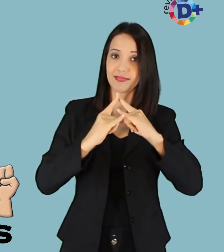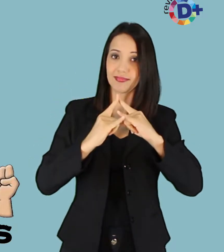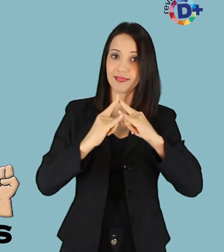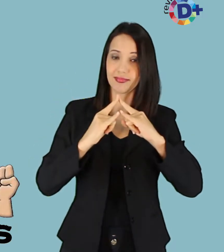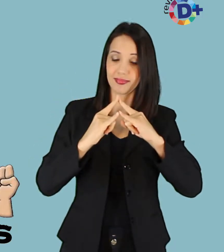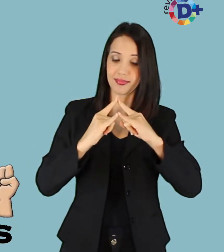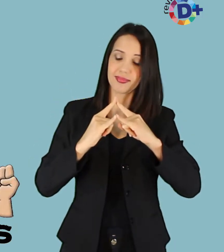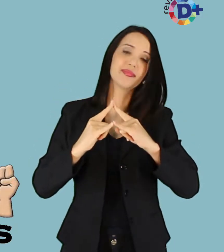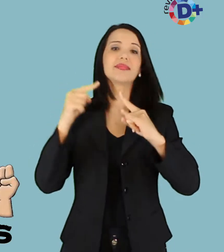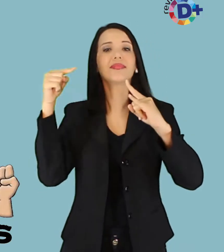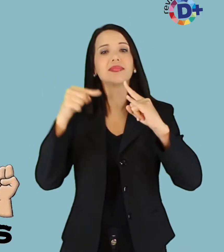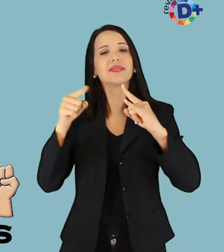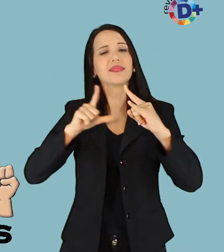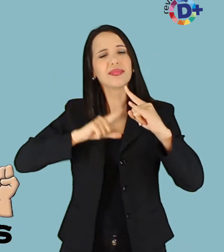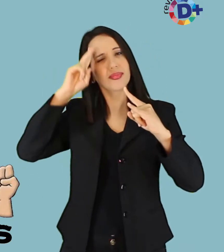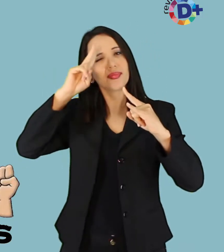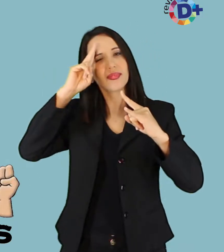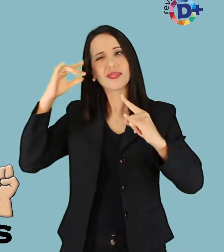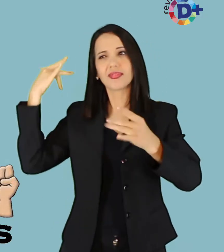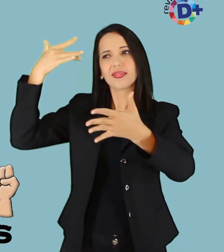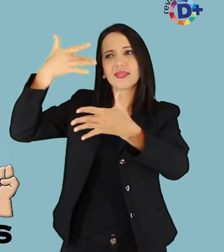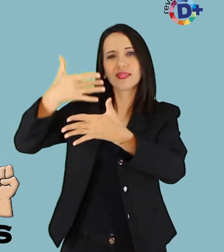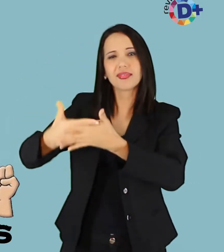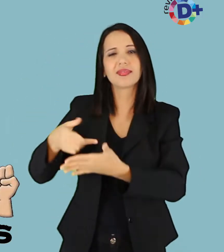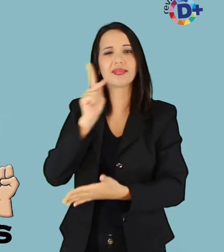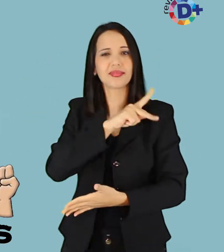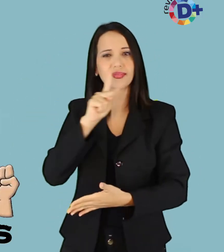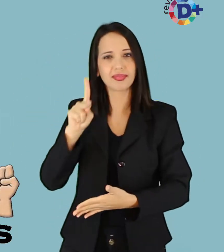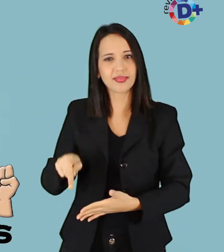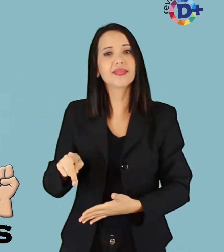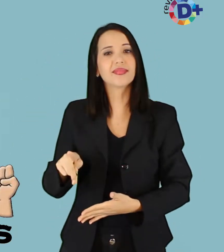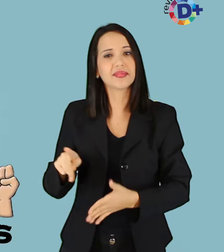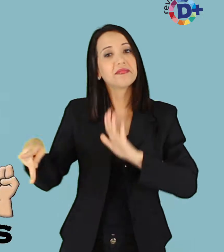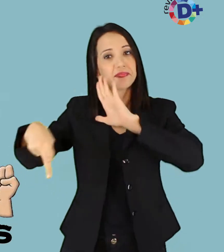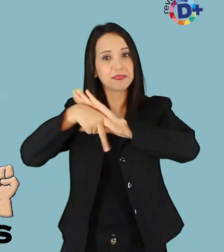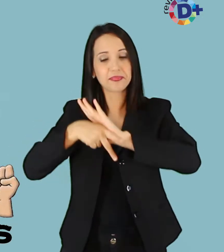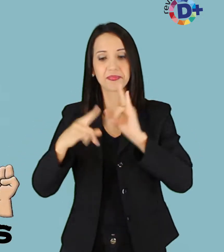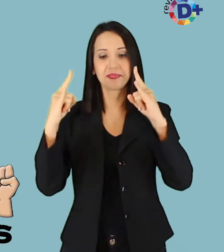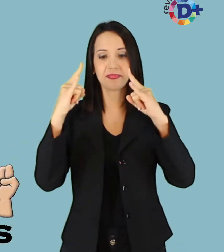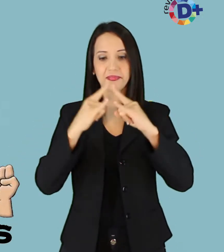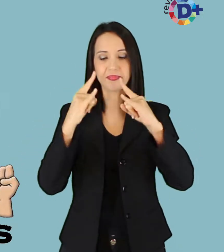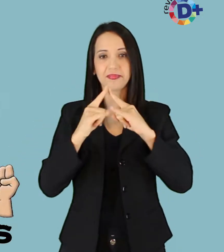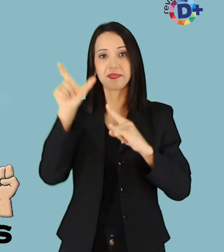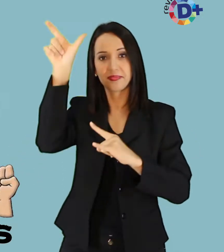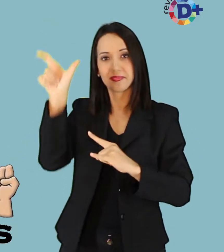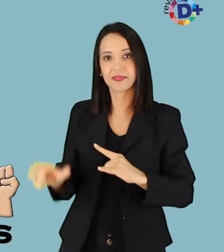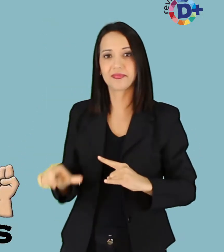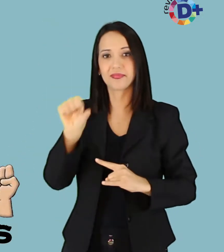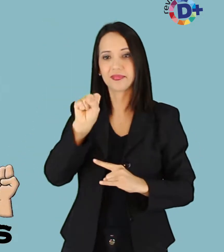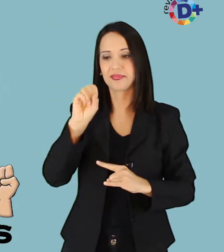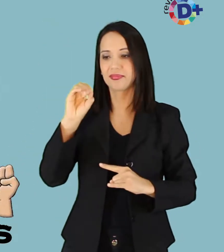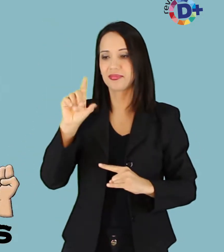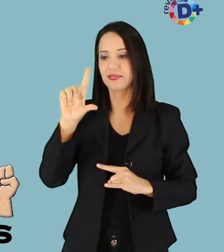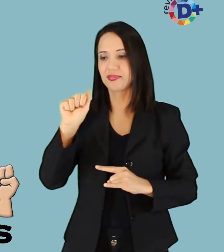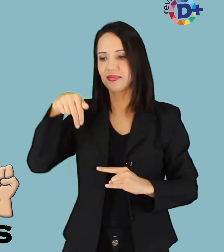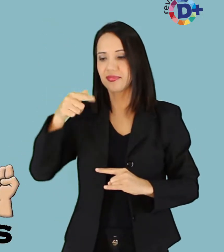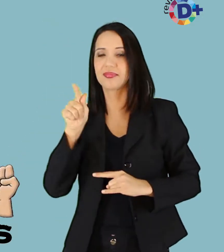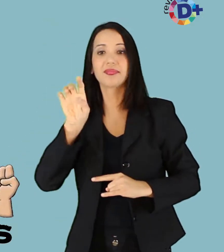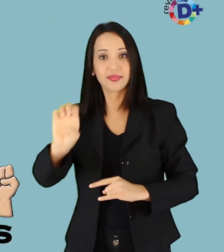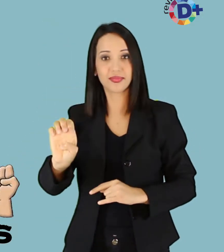de Educação de Surdos, conforme lembra a historiadora e professora própria do INES, Solange Rocha,